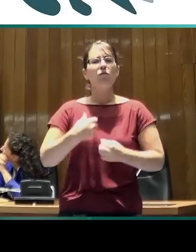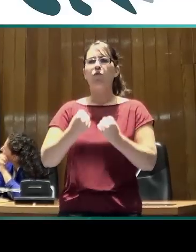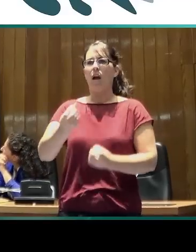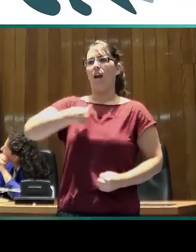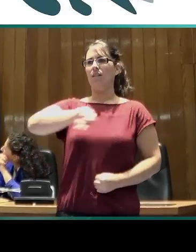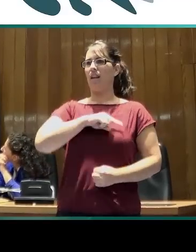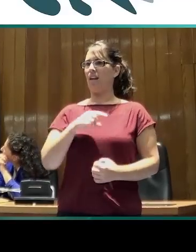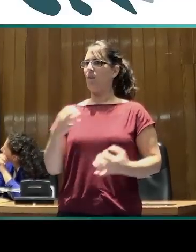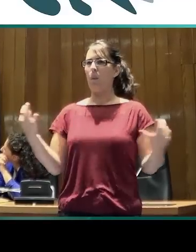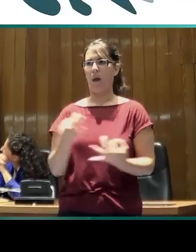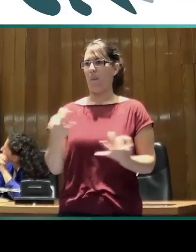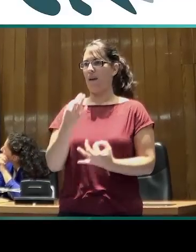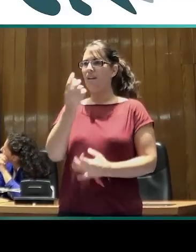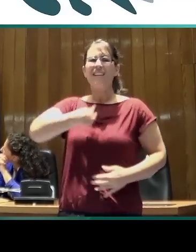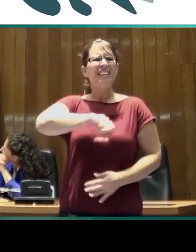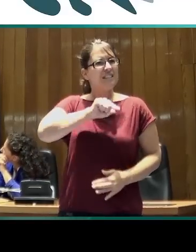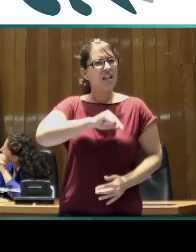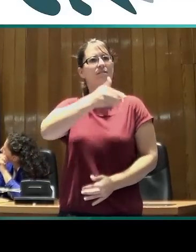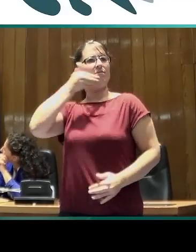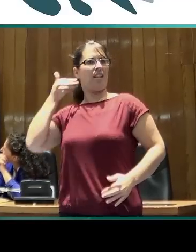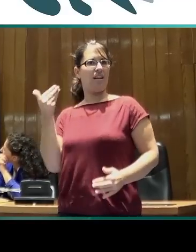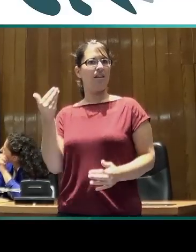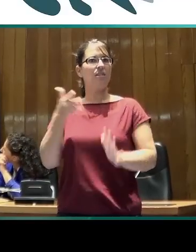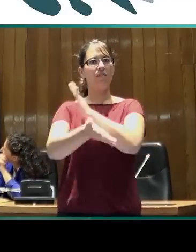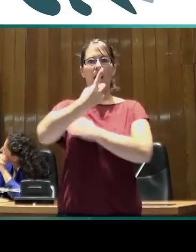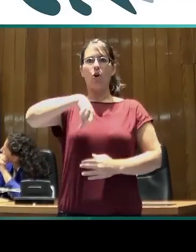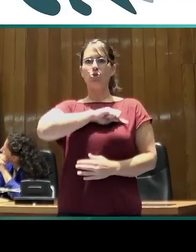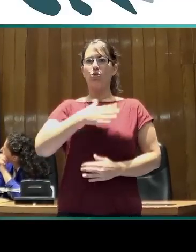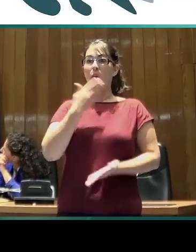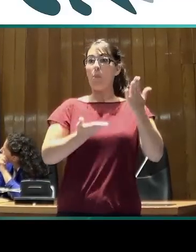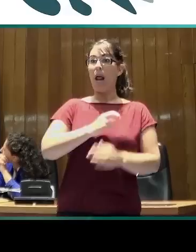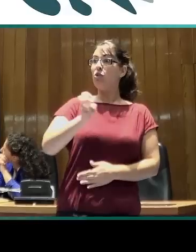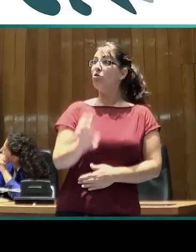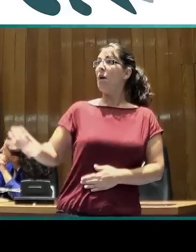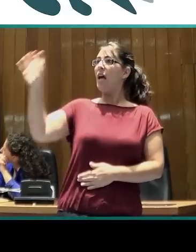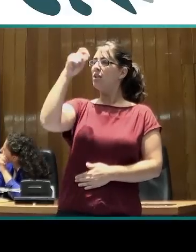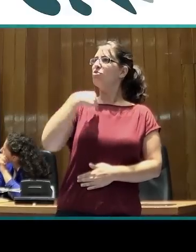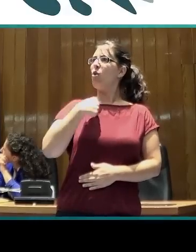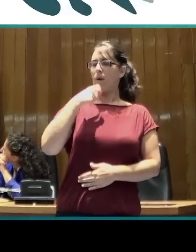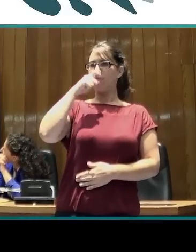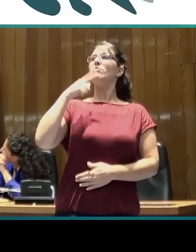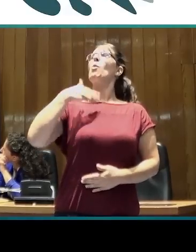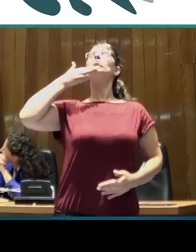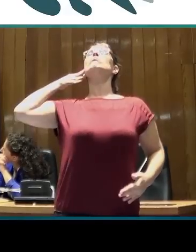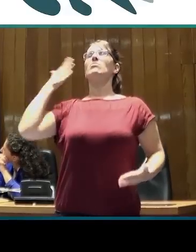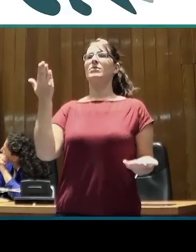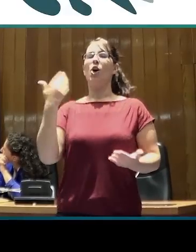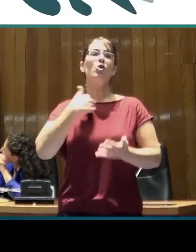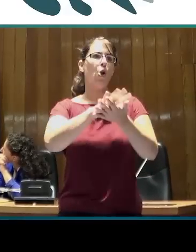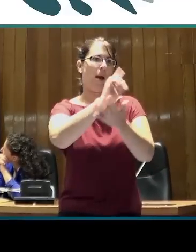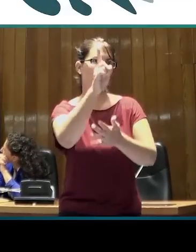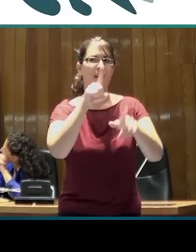que podemos sentirnos muy orgullosos y que nos permite sacar pecho frente a muchos países desarrollados. No me refiero a la selección de fútbol,